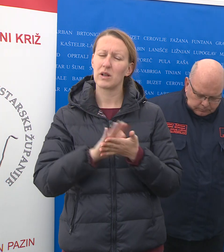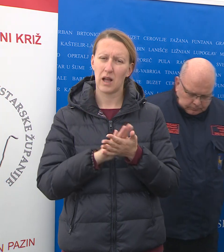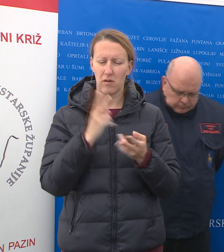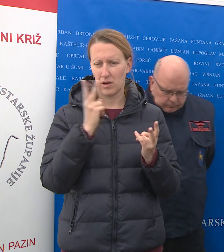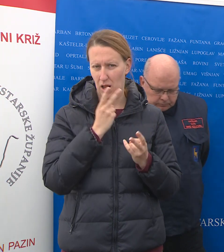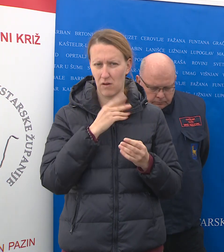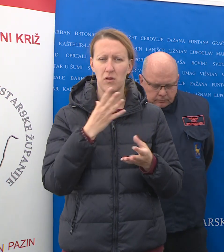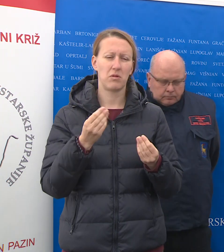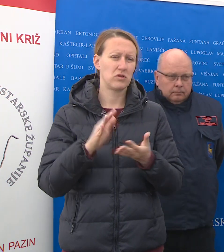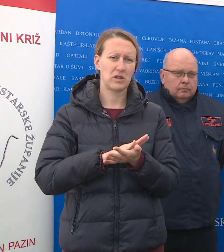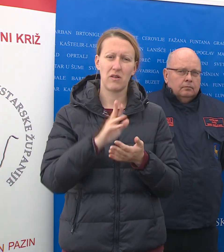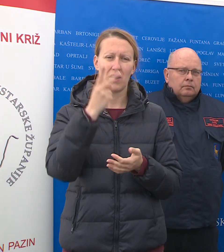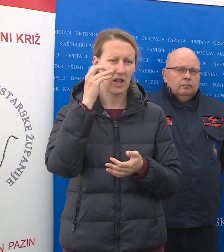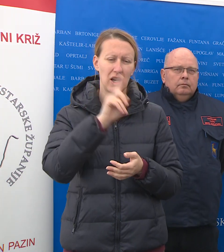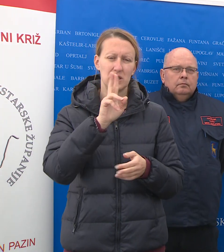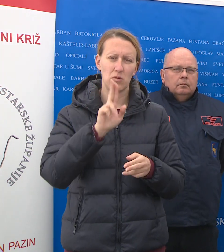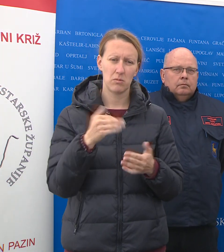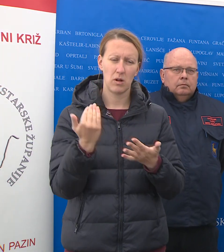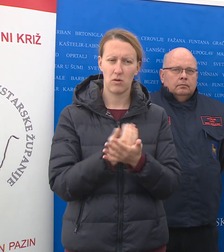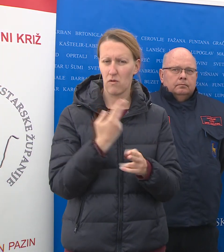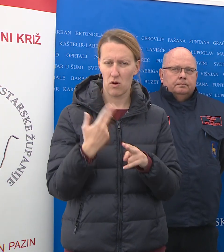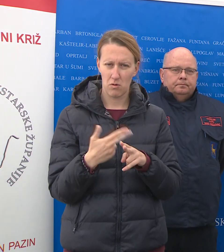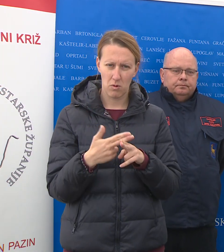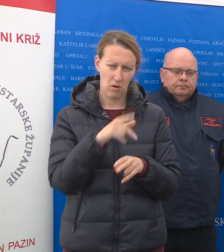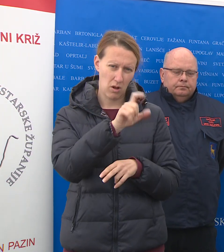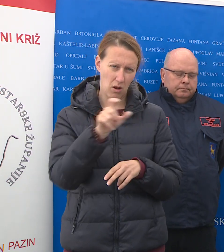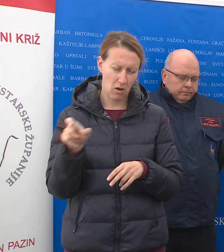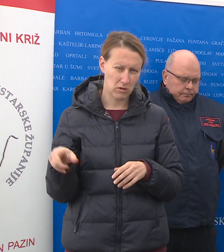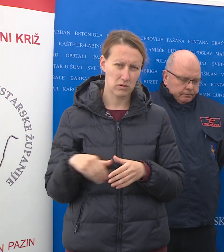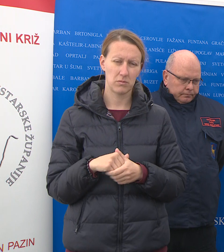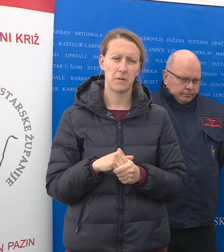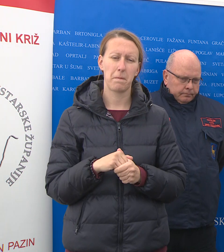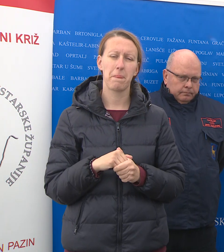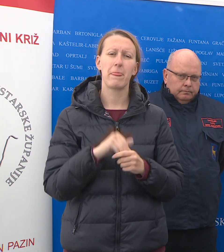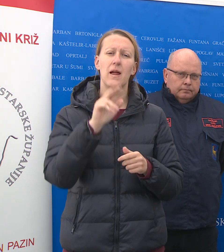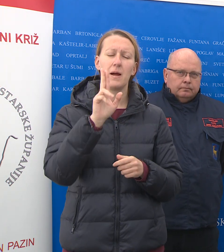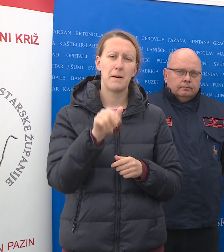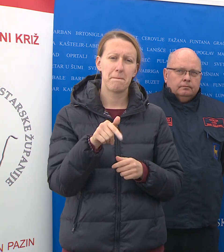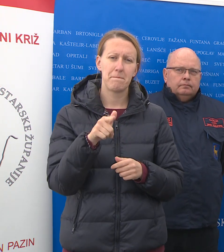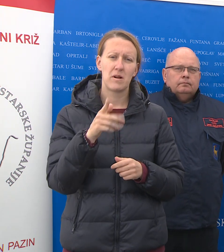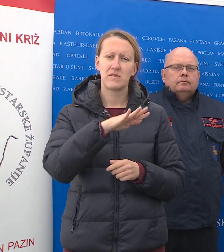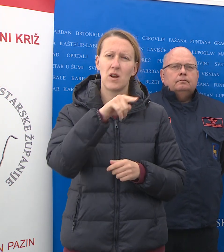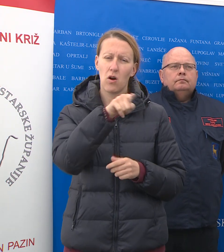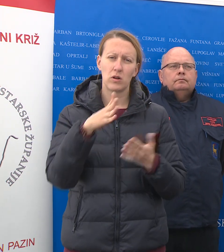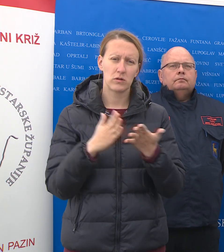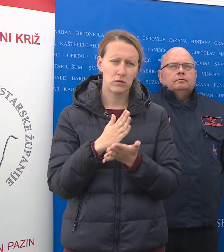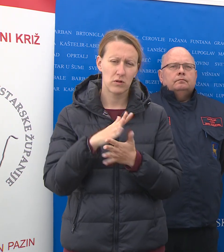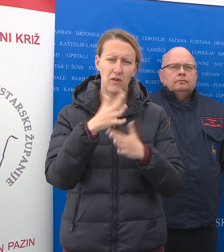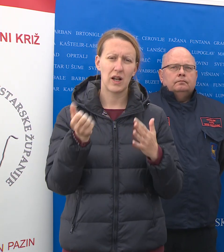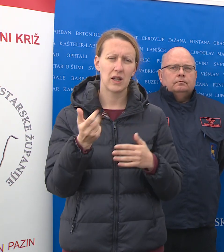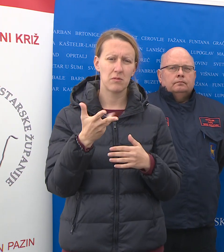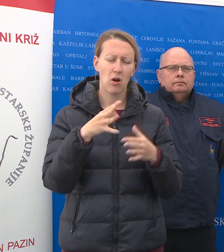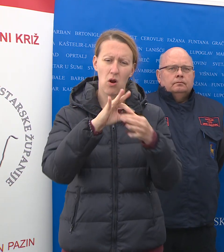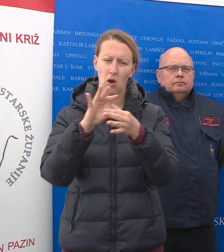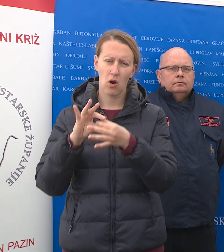smo normalno i prezadovoljni da dva dana nismo imali novooboljelu osobu. pošto smo imali iz svih onih slučajeva veliki